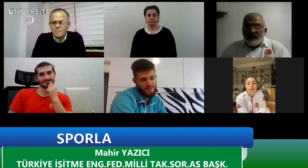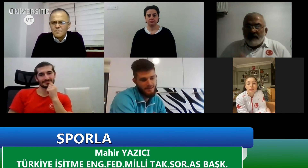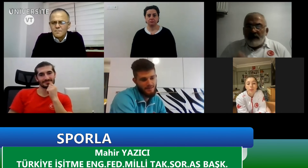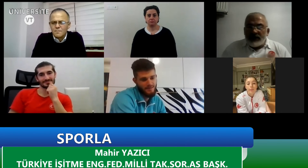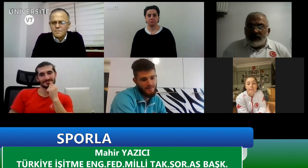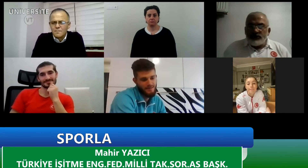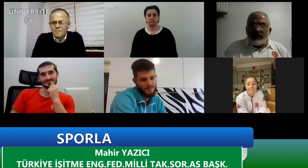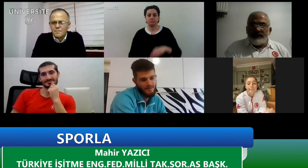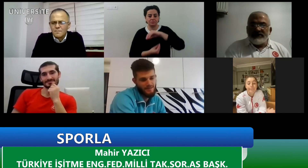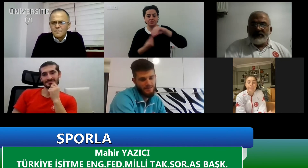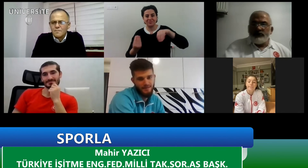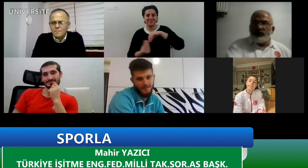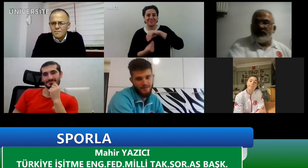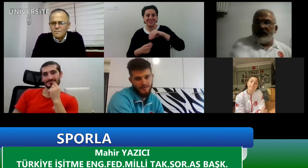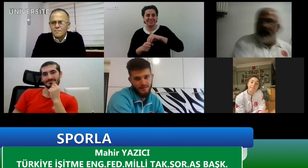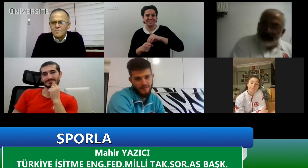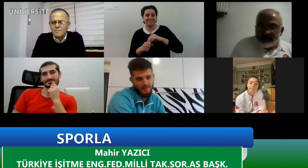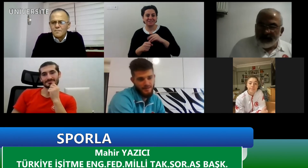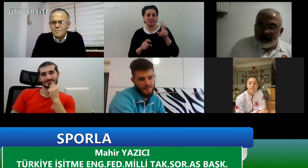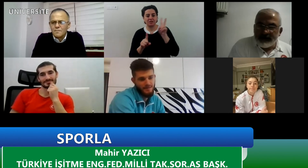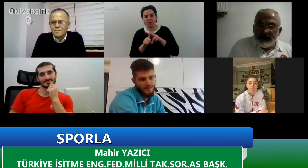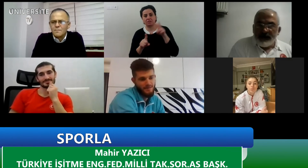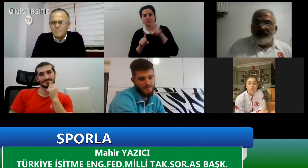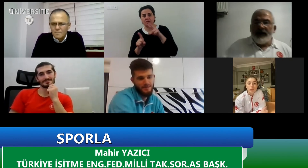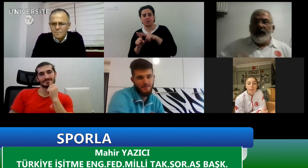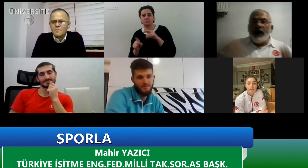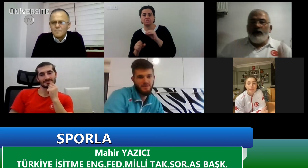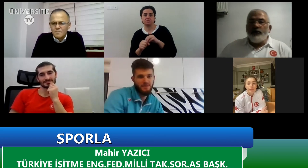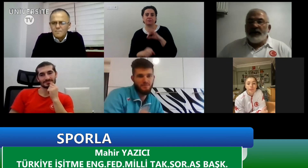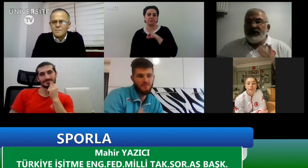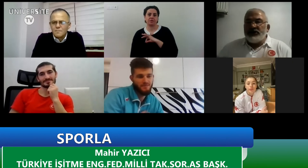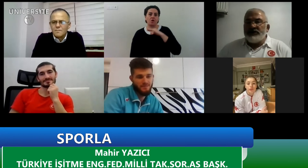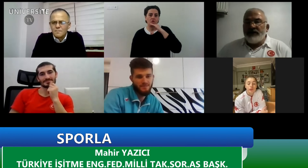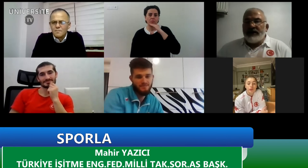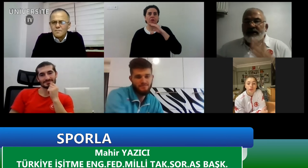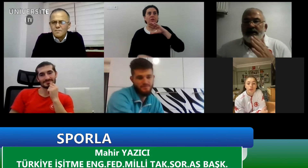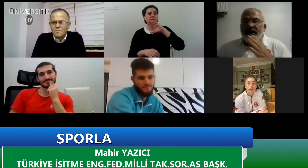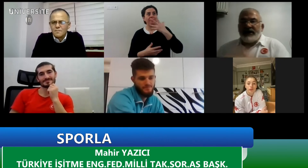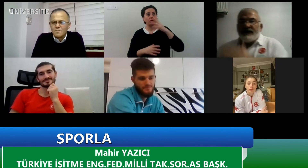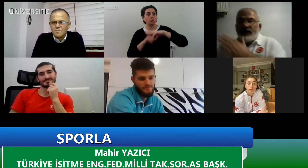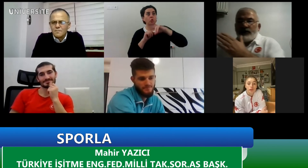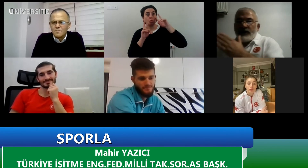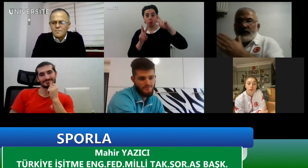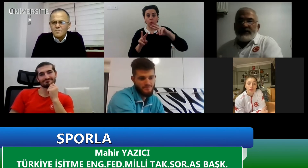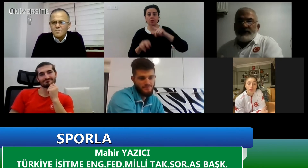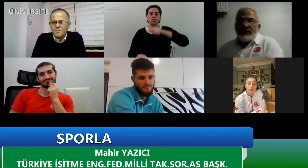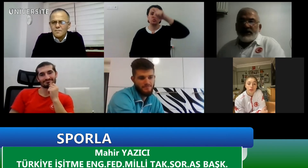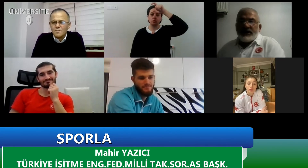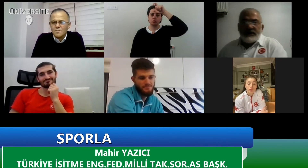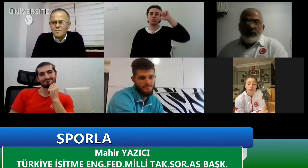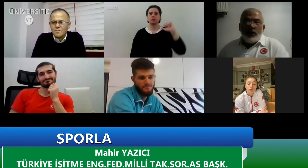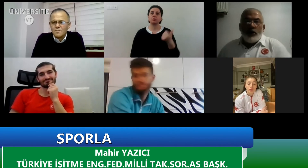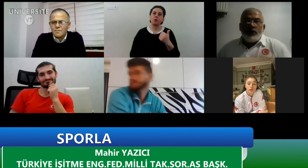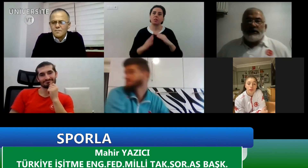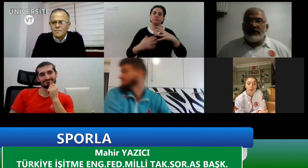bizim varyasyonlarımızla Türkiye'ye bir katkı sağladı ve Avrupa'da işitme engelliler, tekvando ve karate